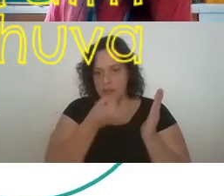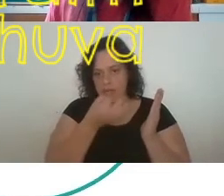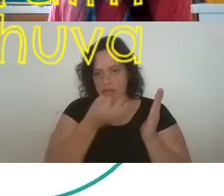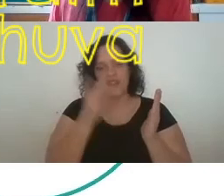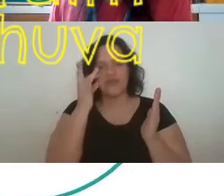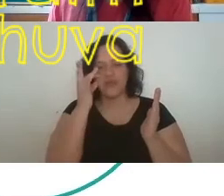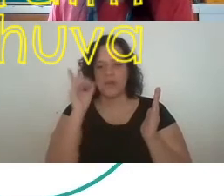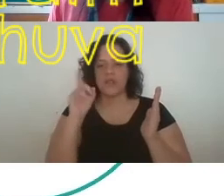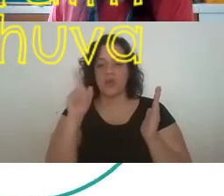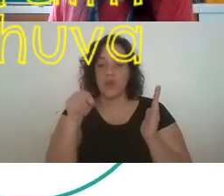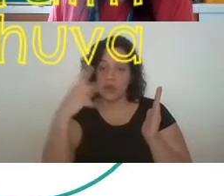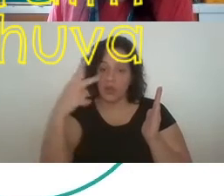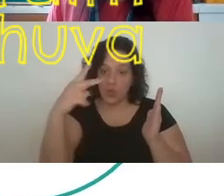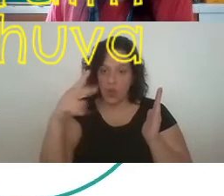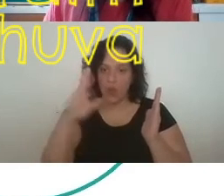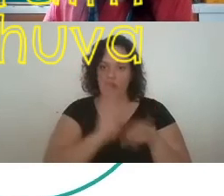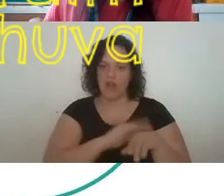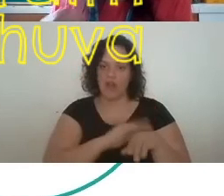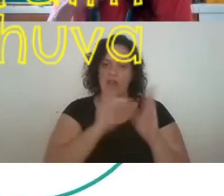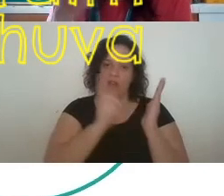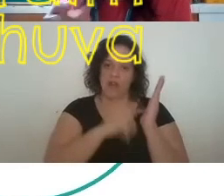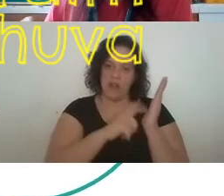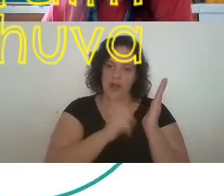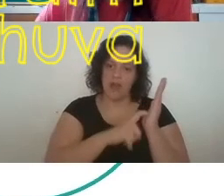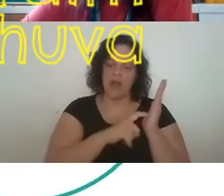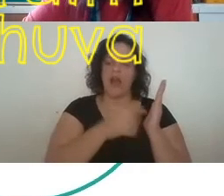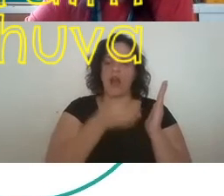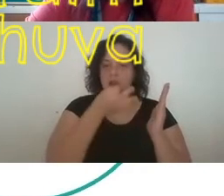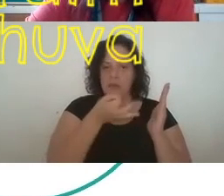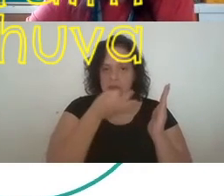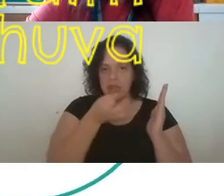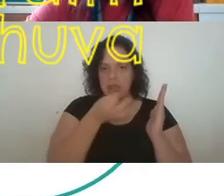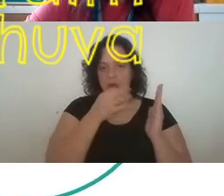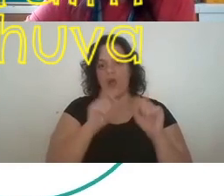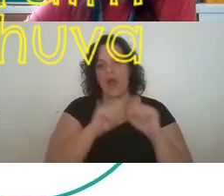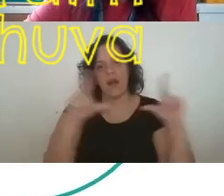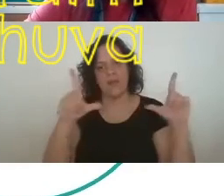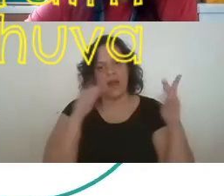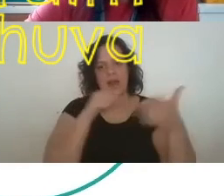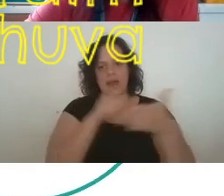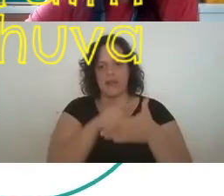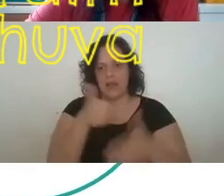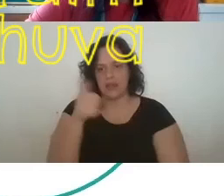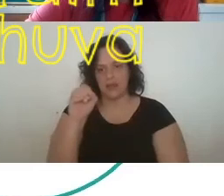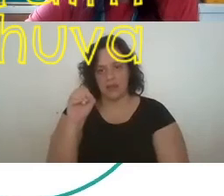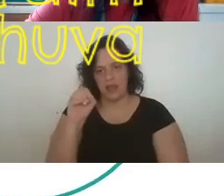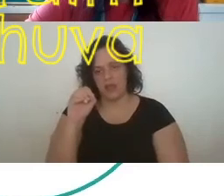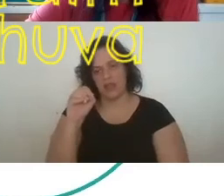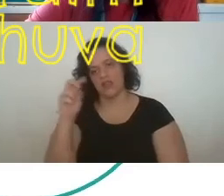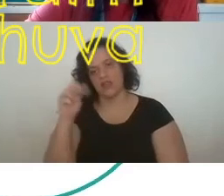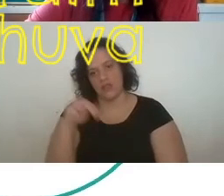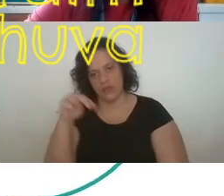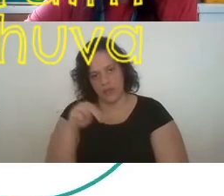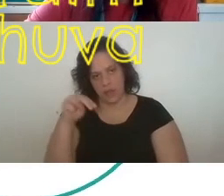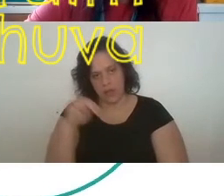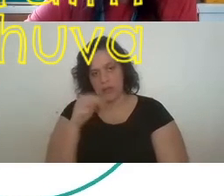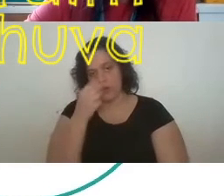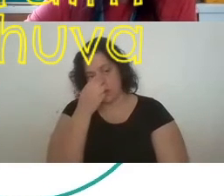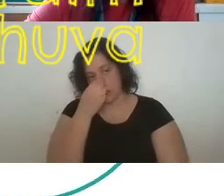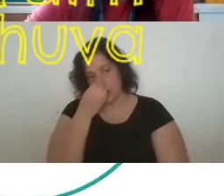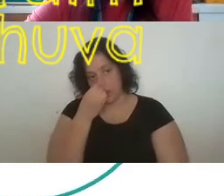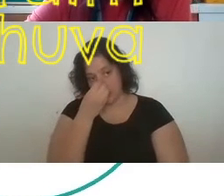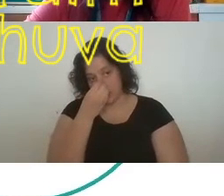até o dia 10. Então, a gente já colocou no chat, pode até colocar novamente. Então, estamos aí um